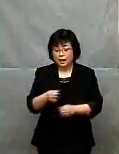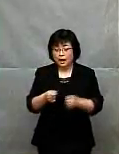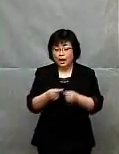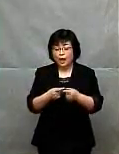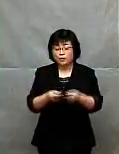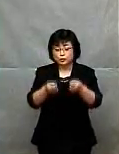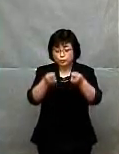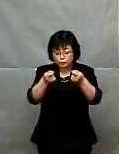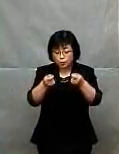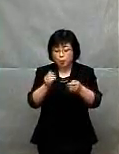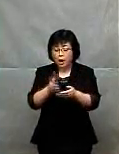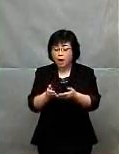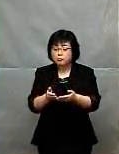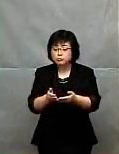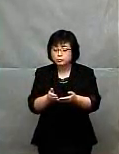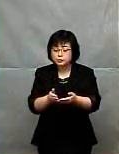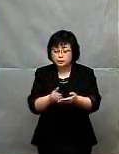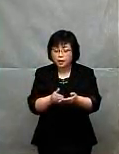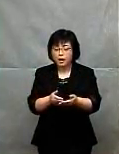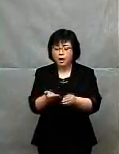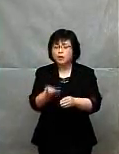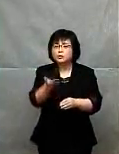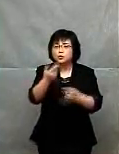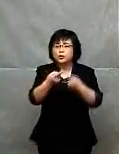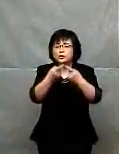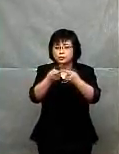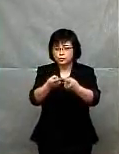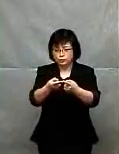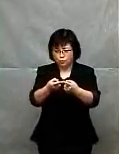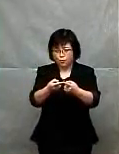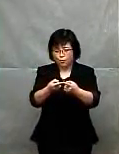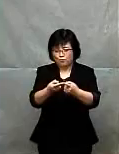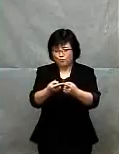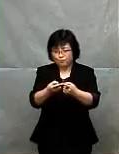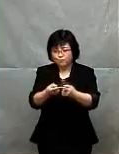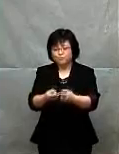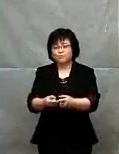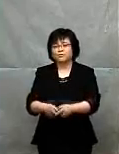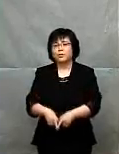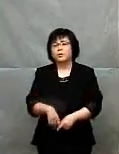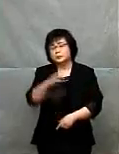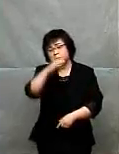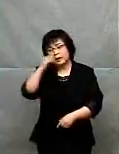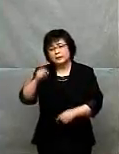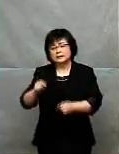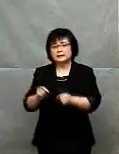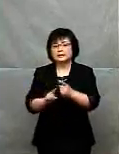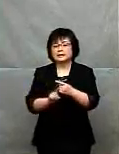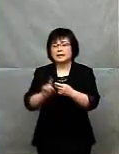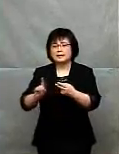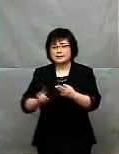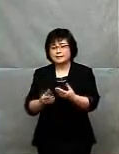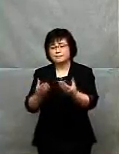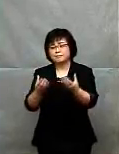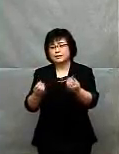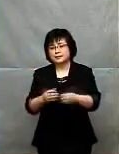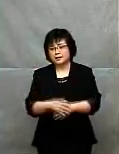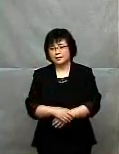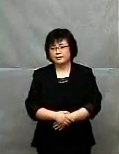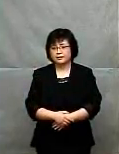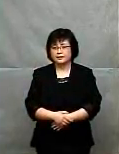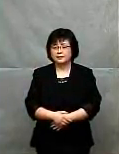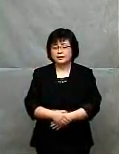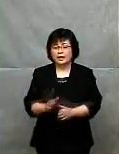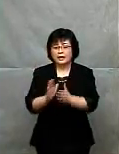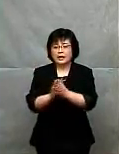その半分が上位入賞によりメダルを獲得するという素晴らしい成績を挙げております。県